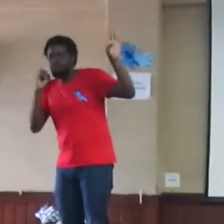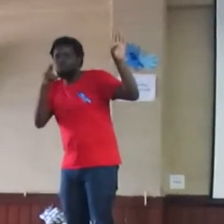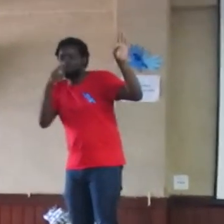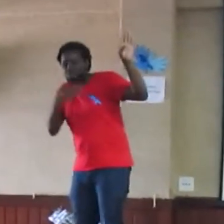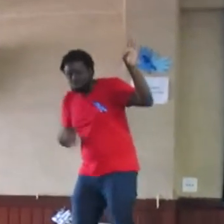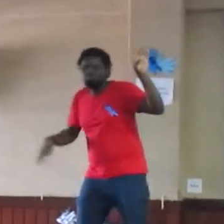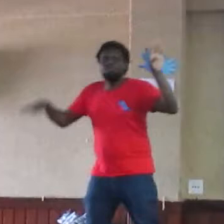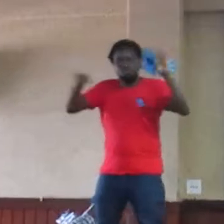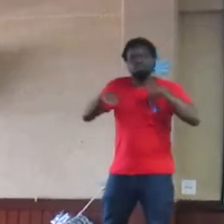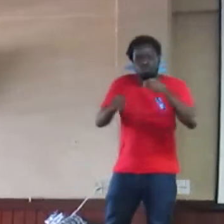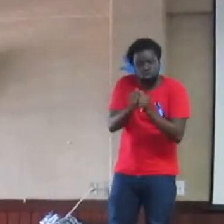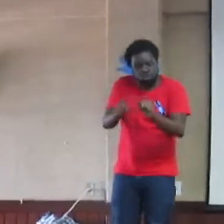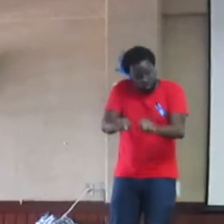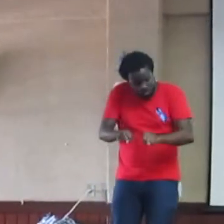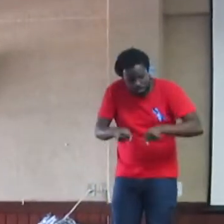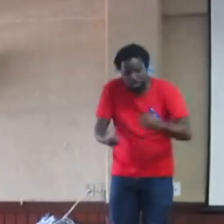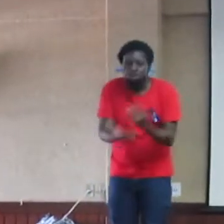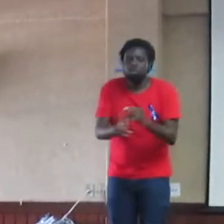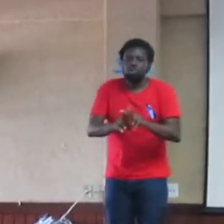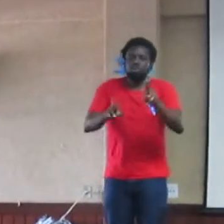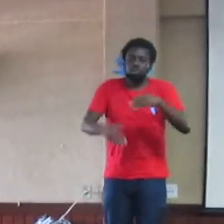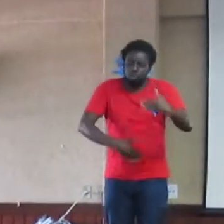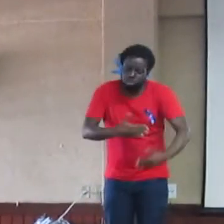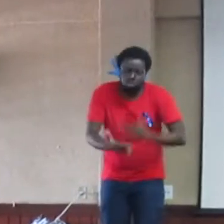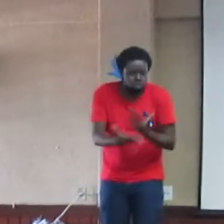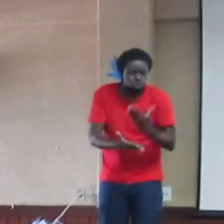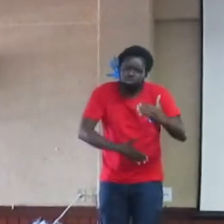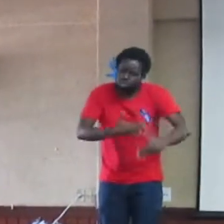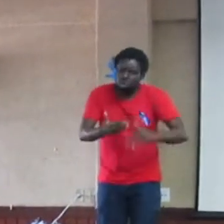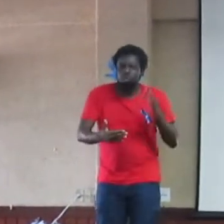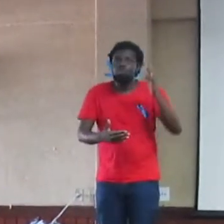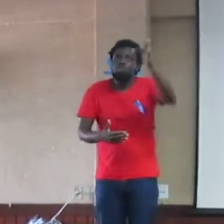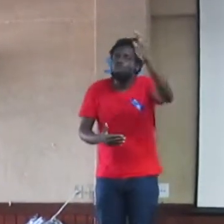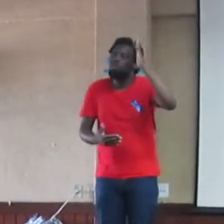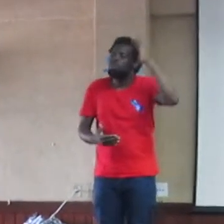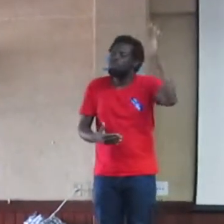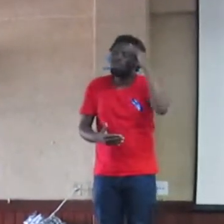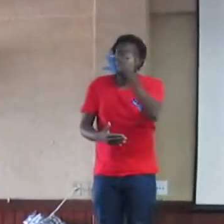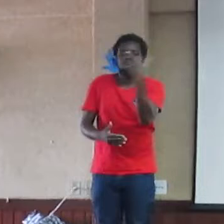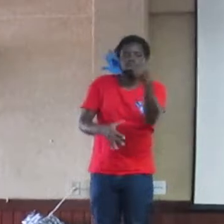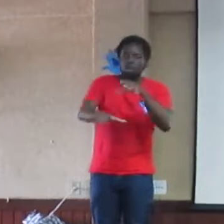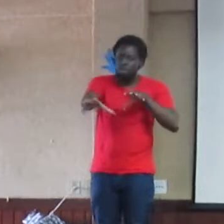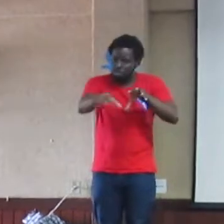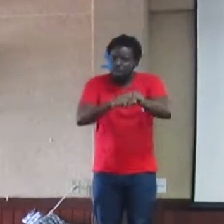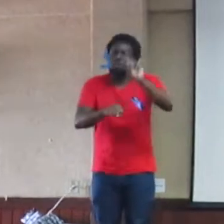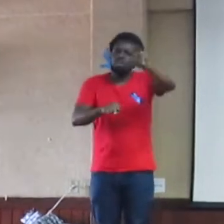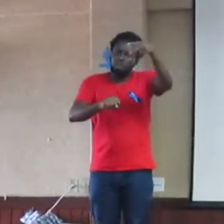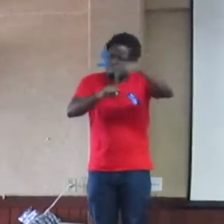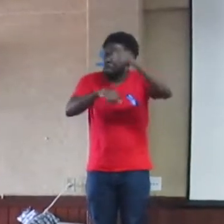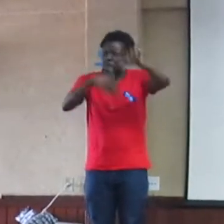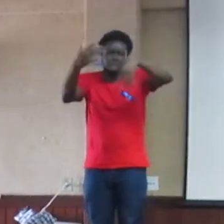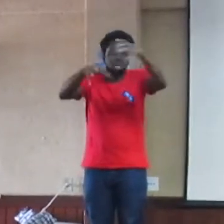progredindo, então também quero progredir. E aí foi onde eu comecei a minha luta, e até hoje eu estou hoje no